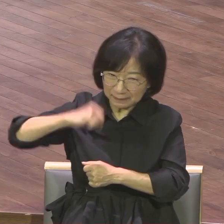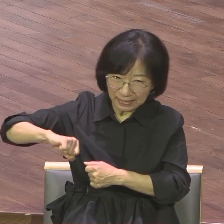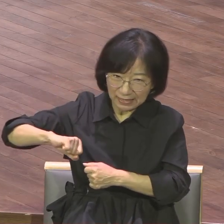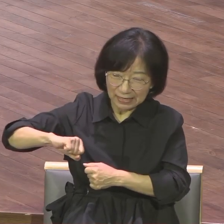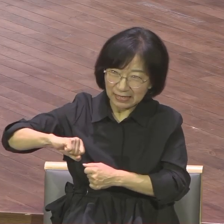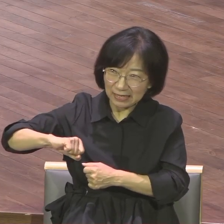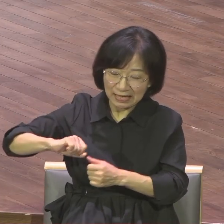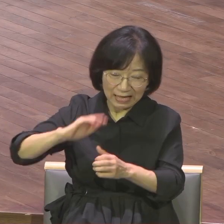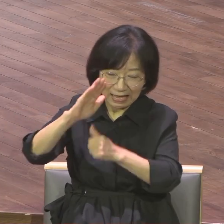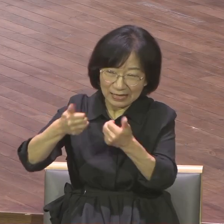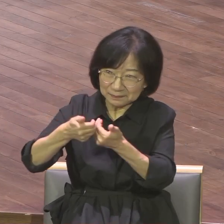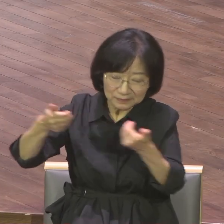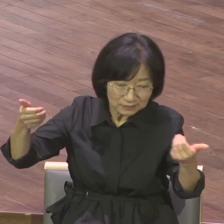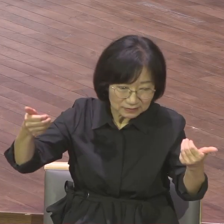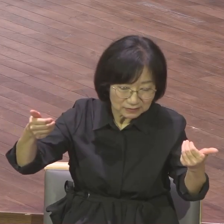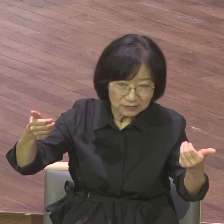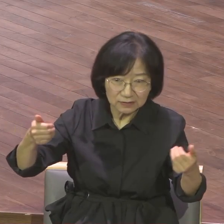않았어요.